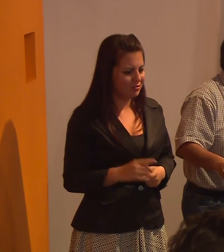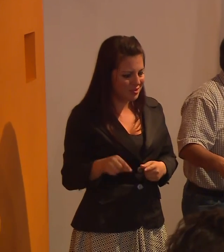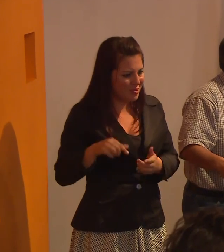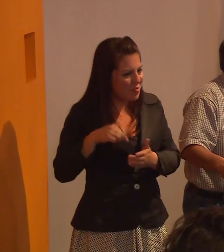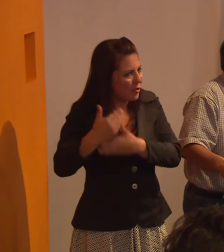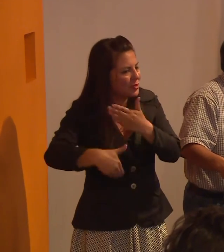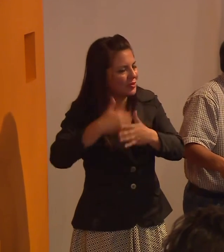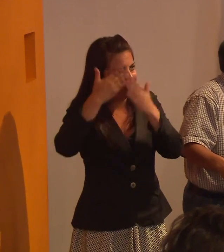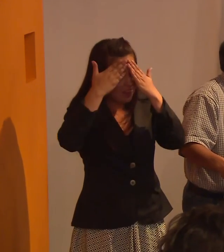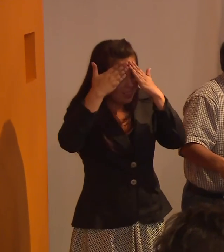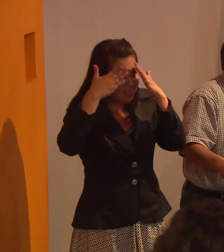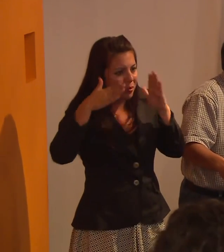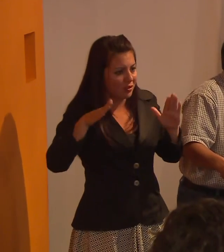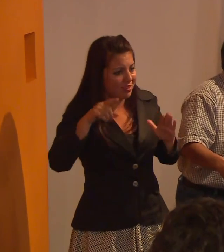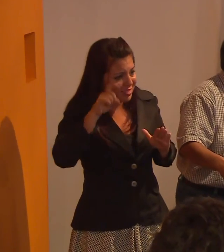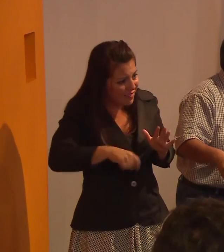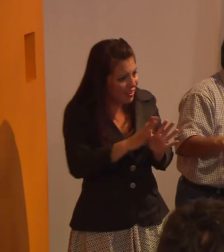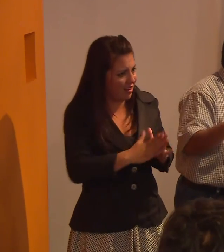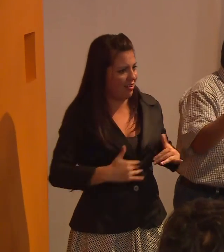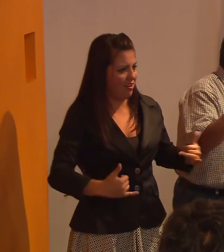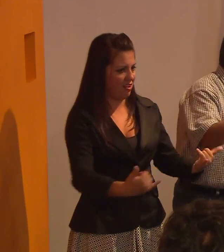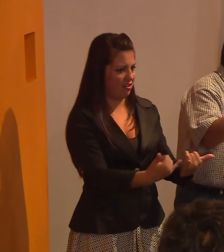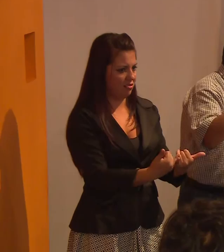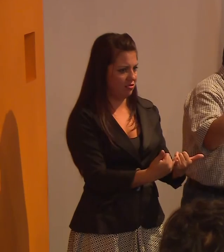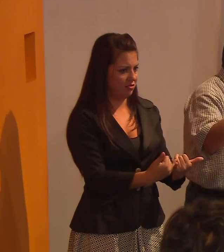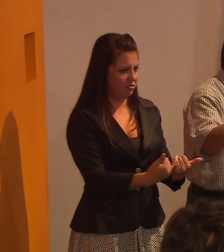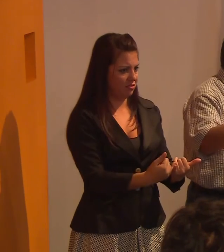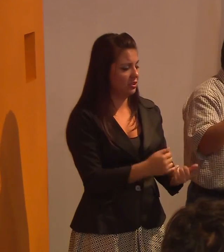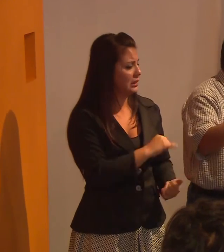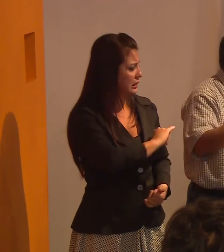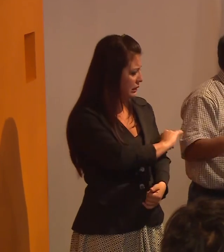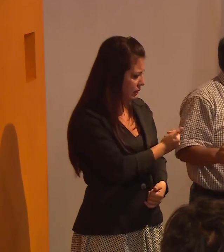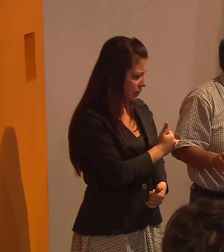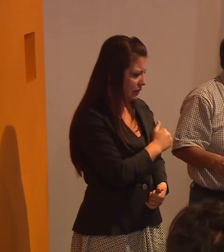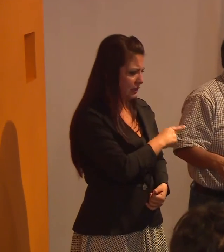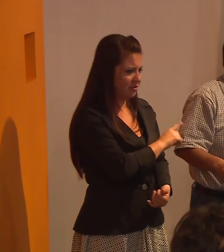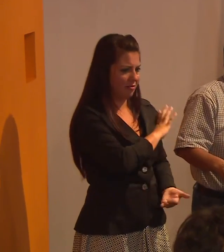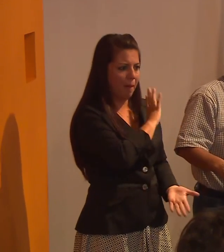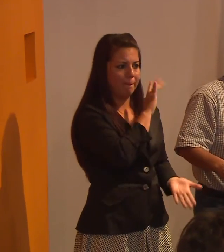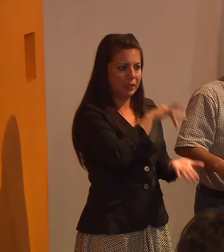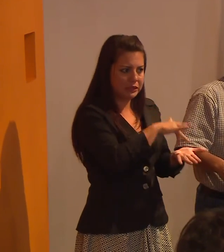real. Está muy bien todos esos escenarios de participación.